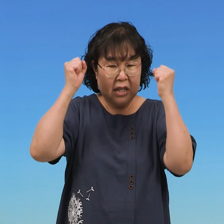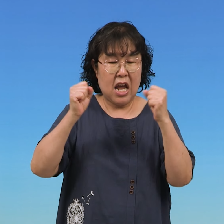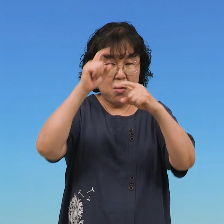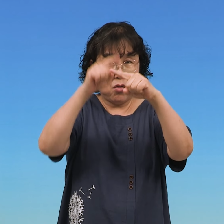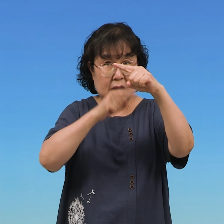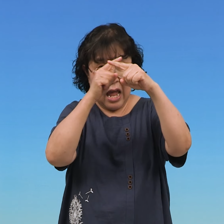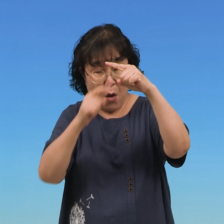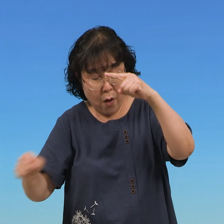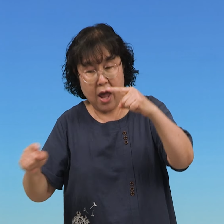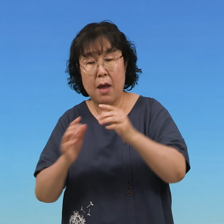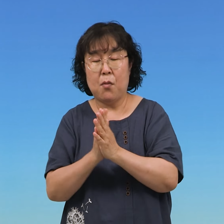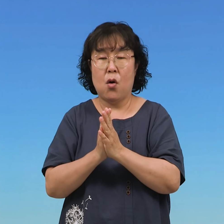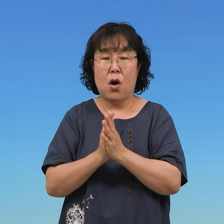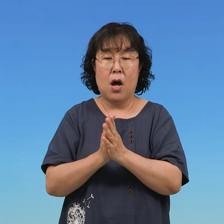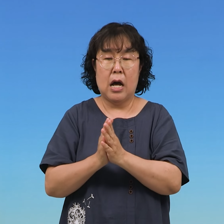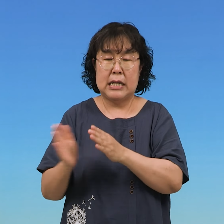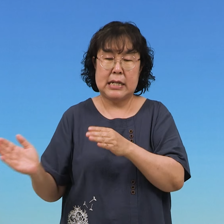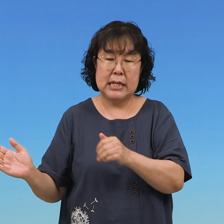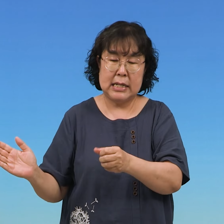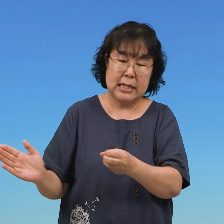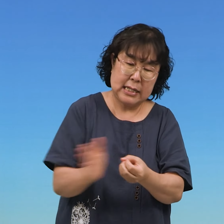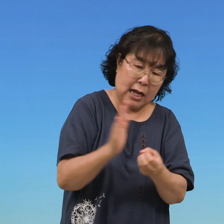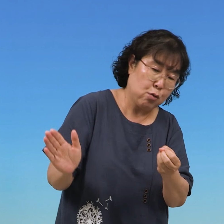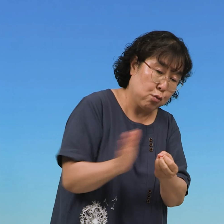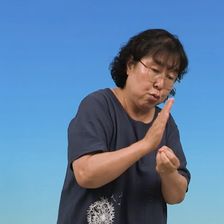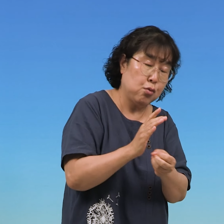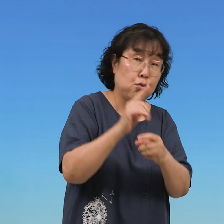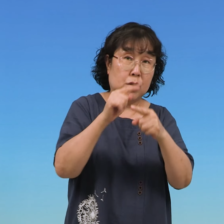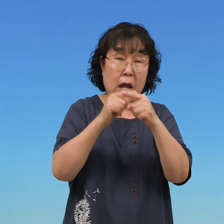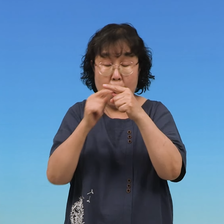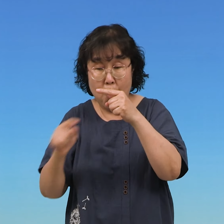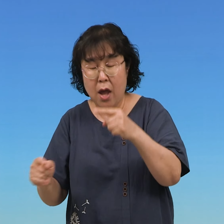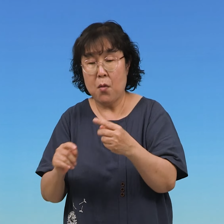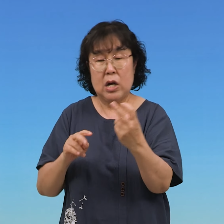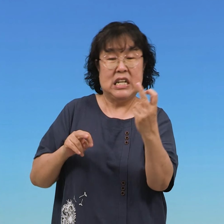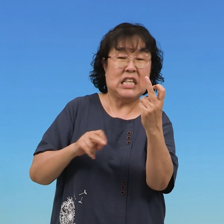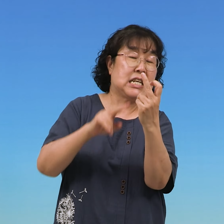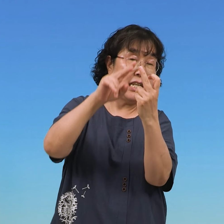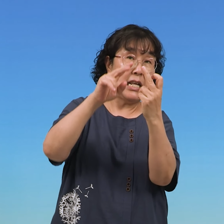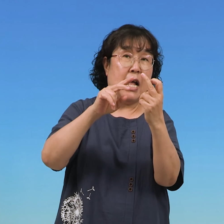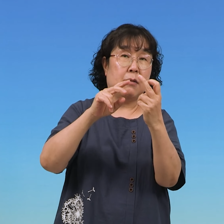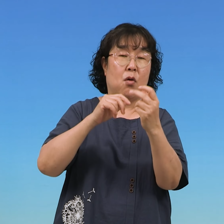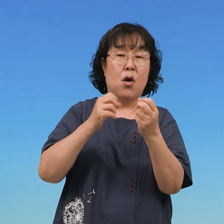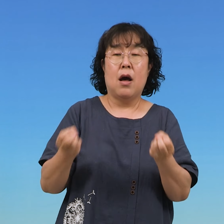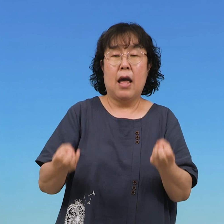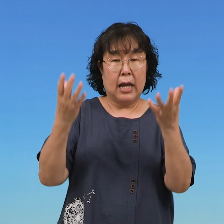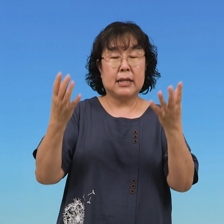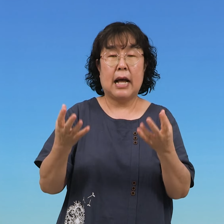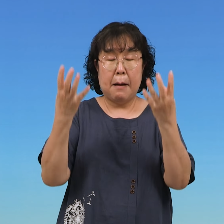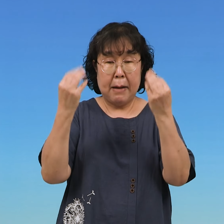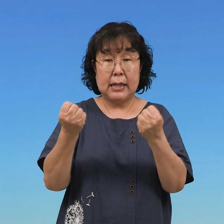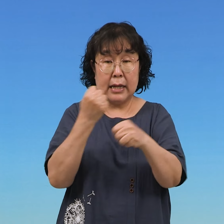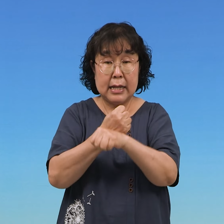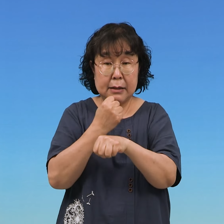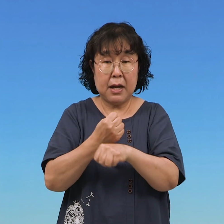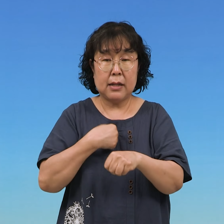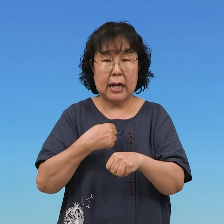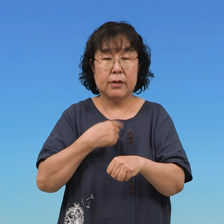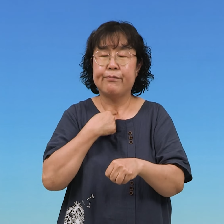탁구대회, 축구대회, 등산대회, 아니 이게 무슨 뭐 교회가 무슨 스포츠 센터도 아니고 맨날 이런 거 하느냐, 이거 안 한다